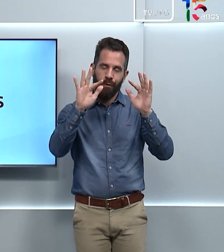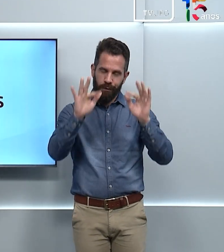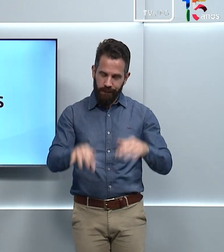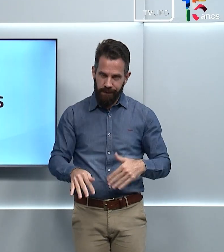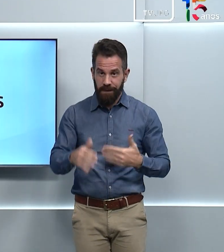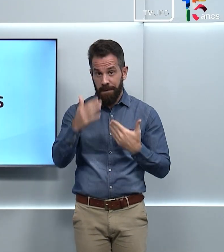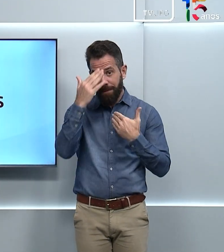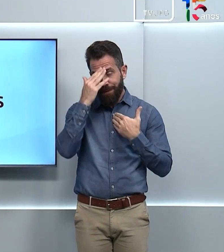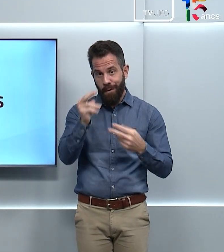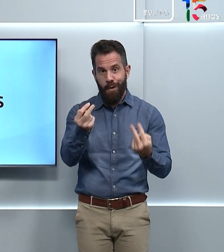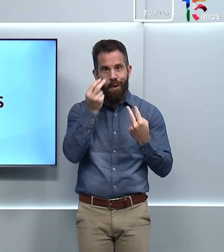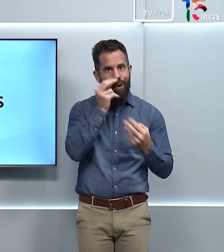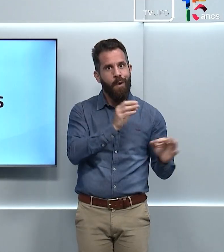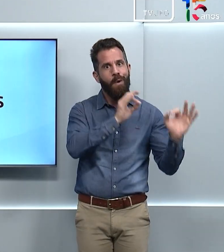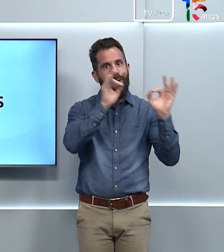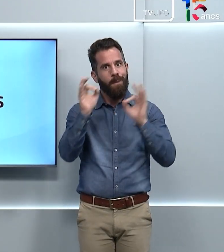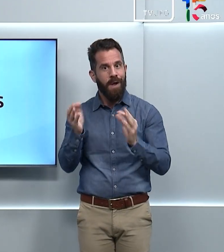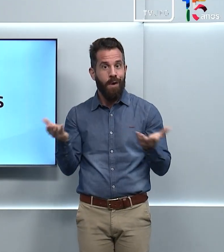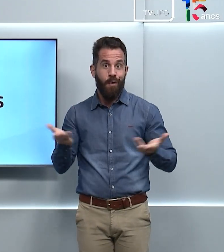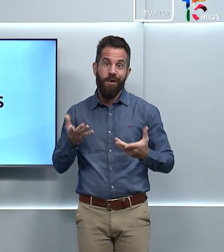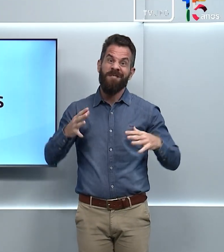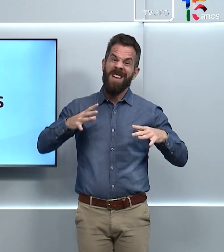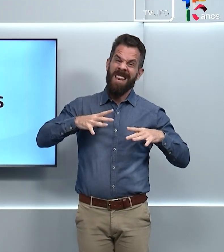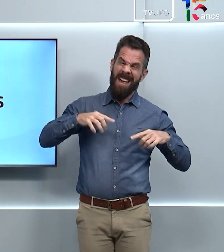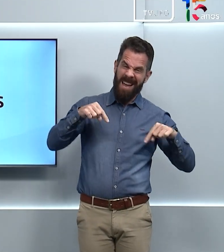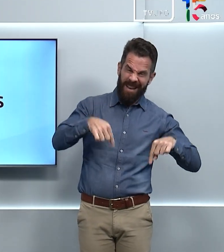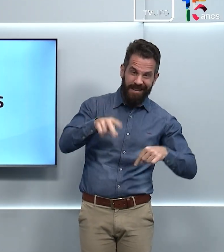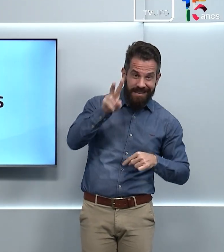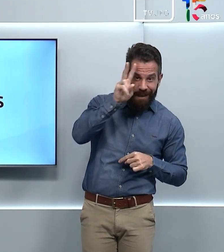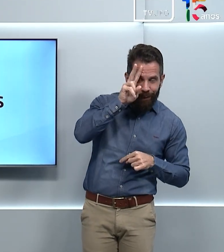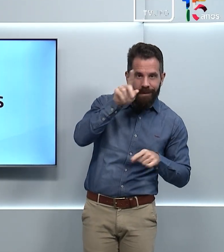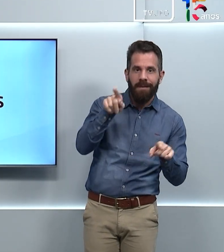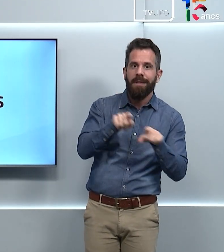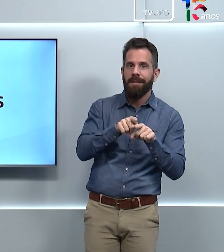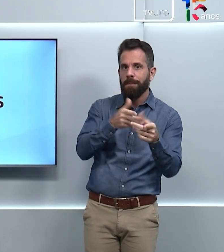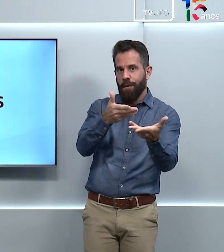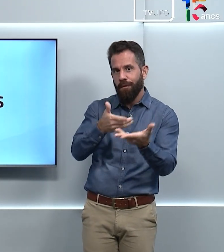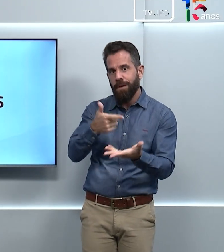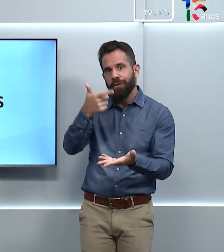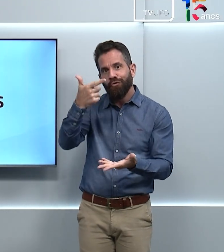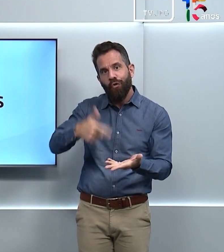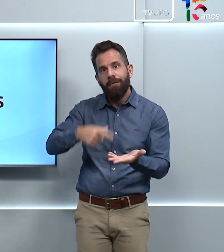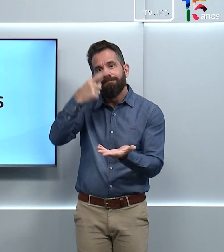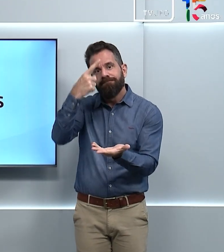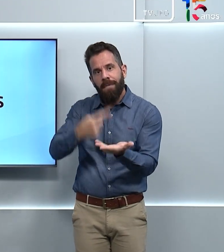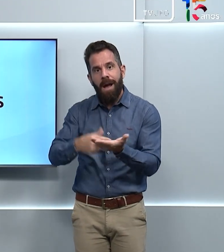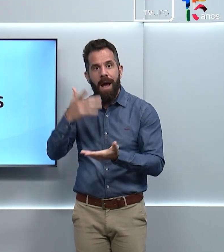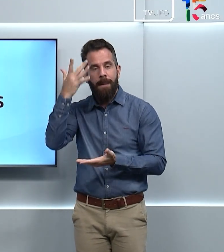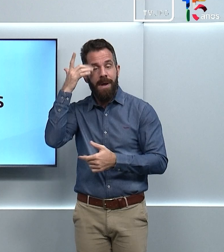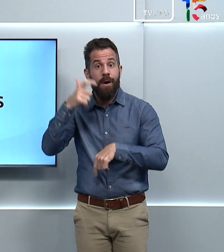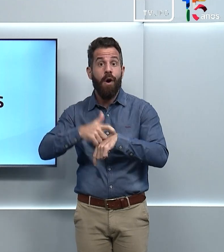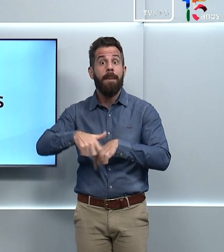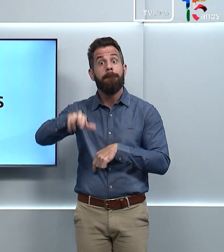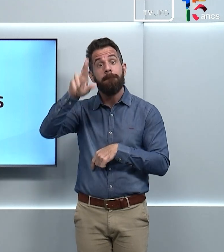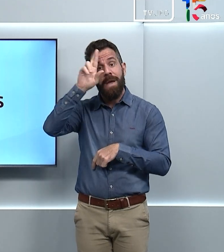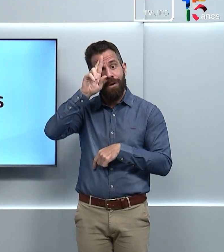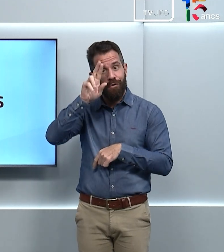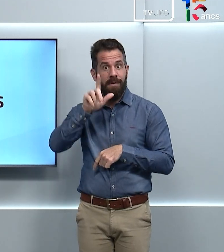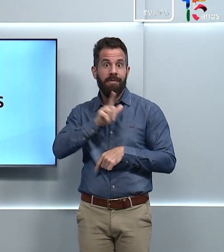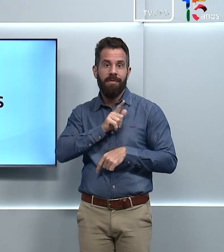aqui, agradecendo a sua companhia nesse feriadão, te convidando a estar aqui mais uma vez amanhã, meio-dia, com informações